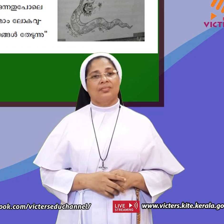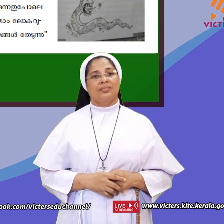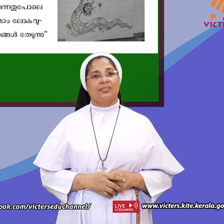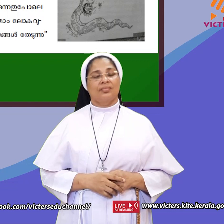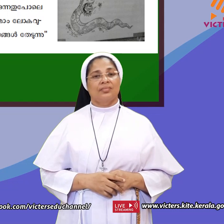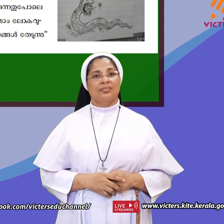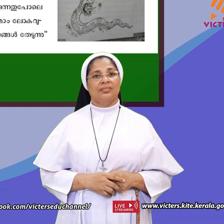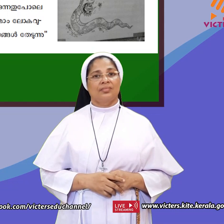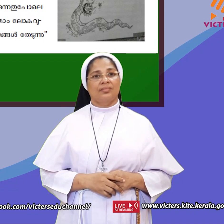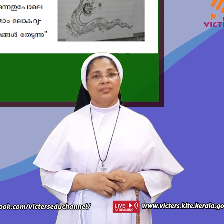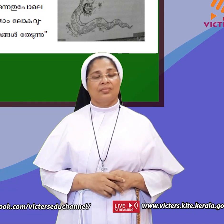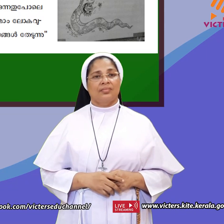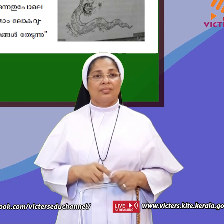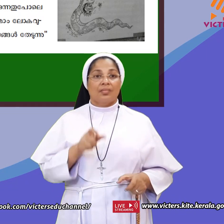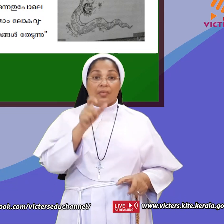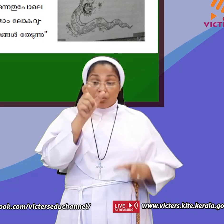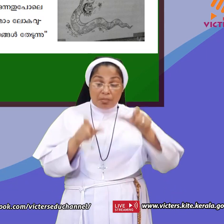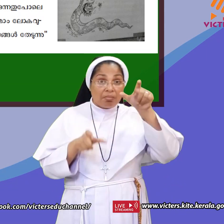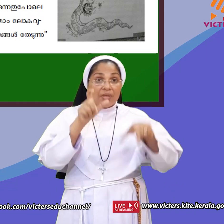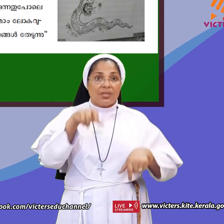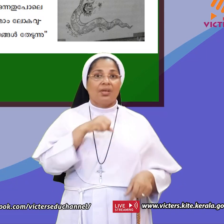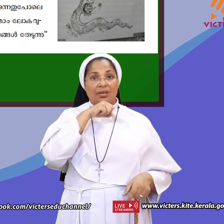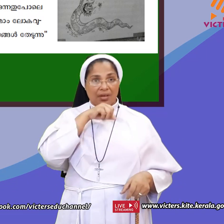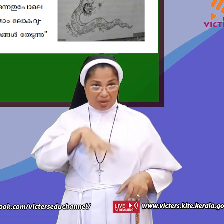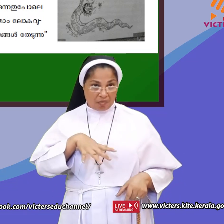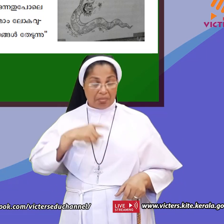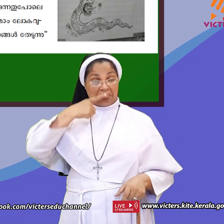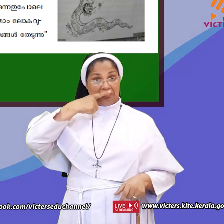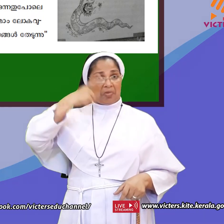മനുഷ്യൻ്റെ യൗവനവും ഐശ്വര്യവും ഒന്നും സ്ഥിരമല്ല.